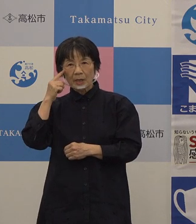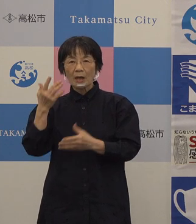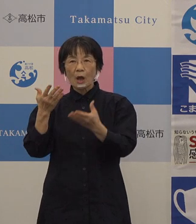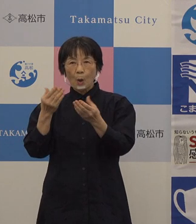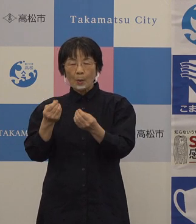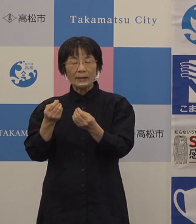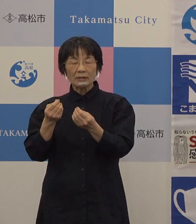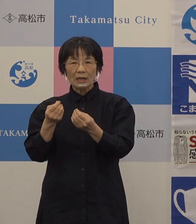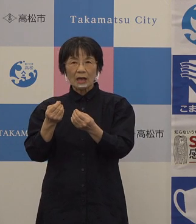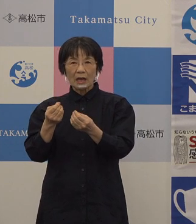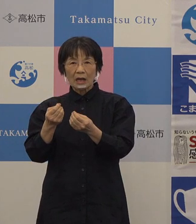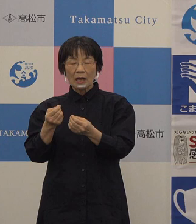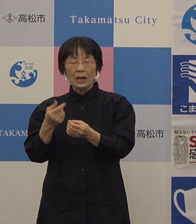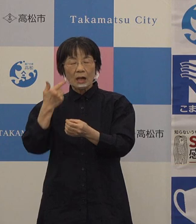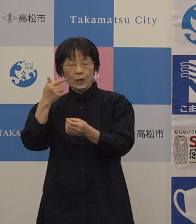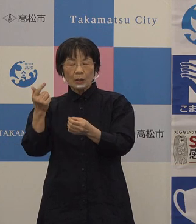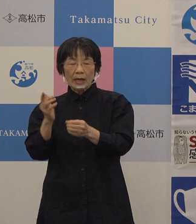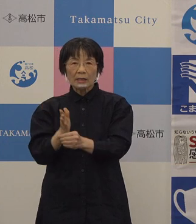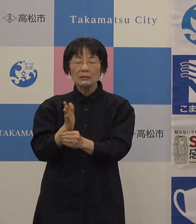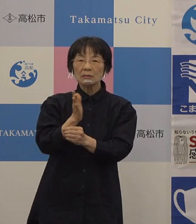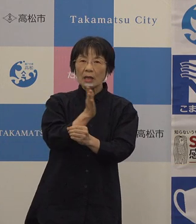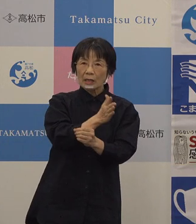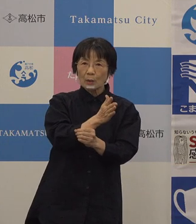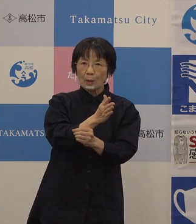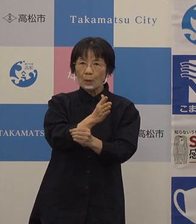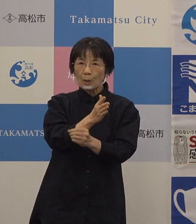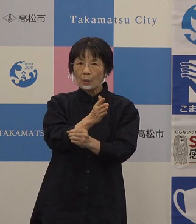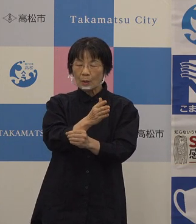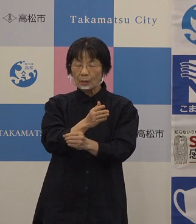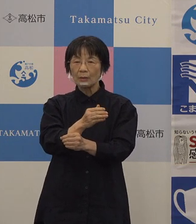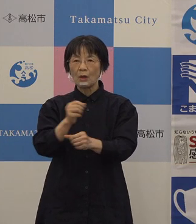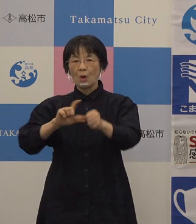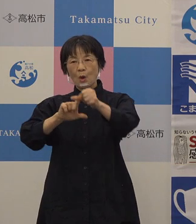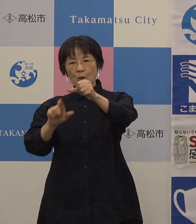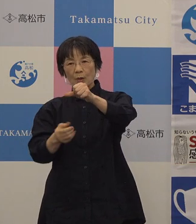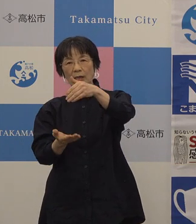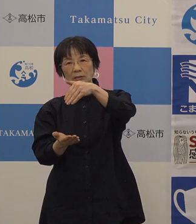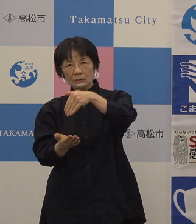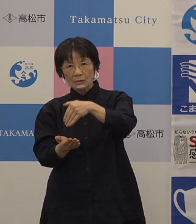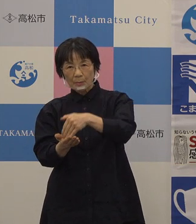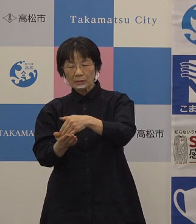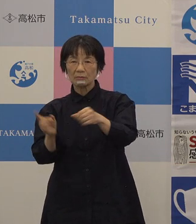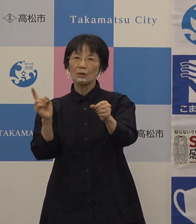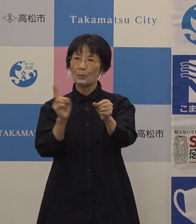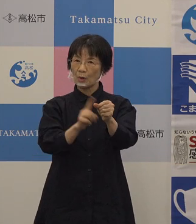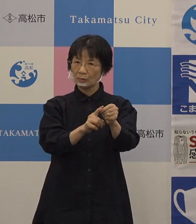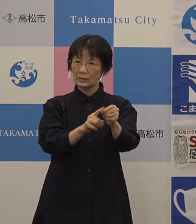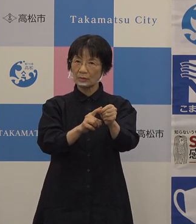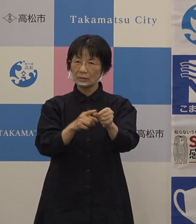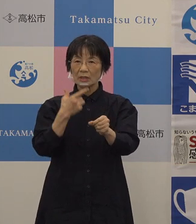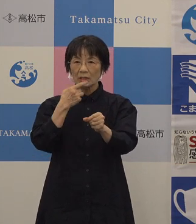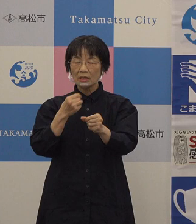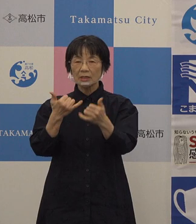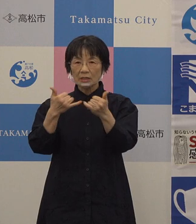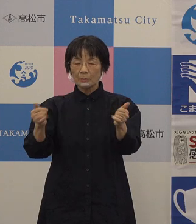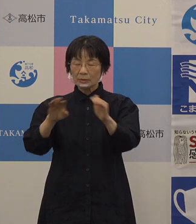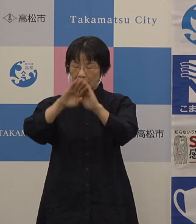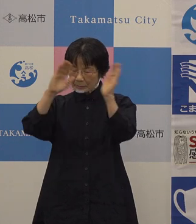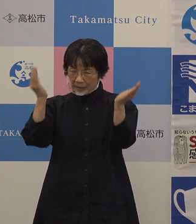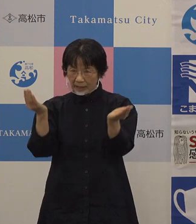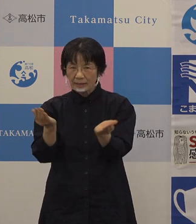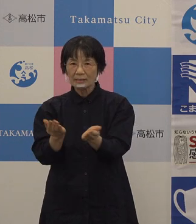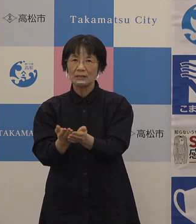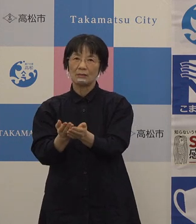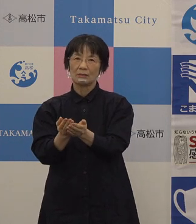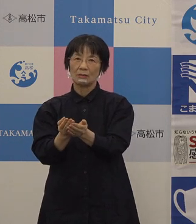が6ヶ月を経過いたします。本年5月末を目的といたしまして、希望するすべての方の3